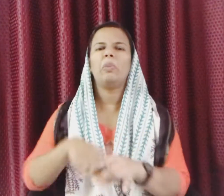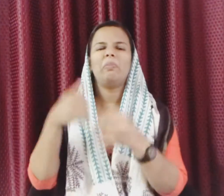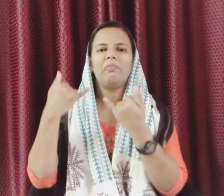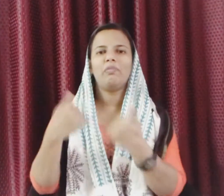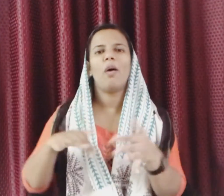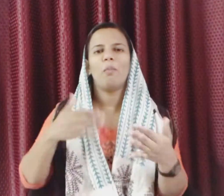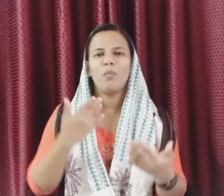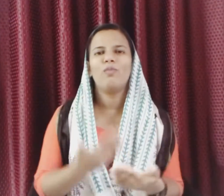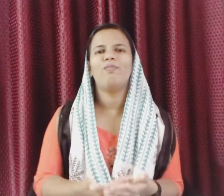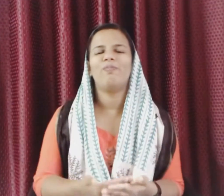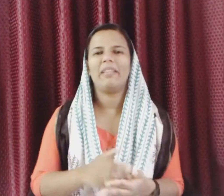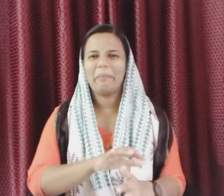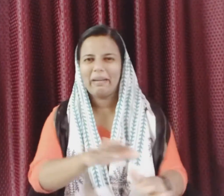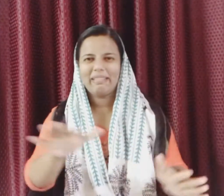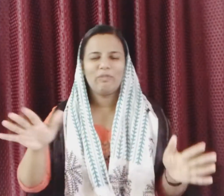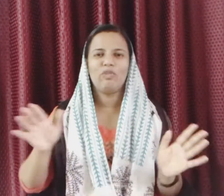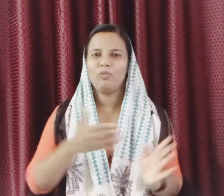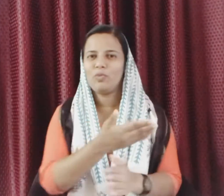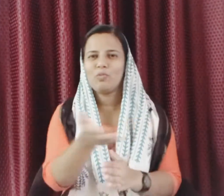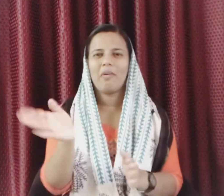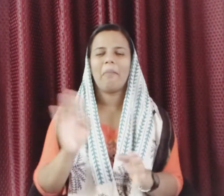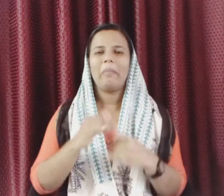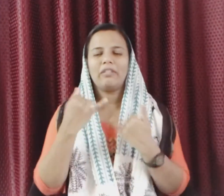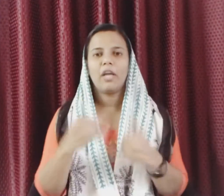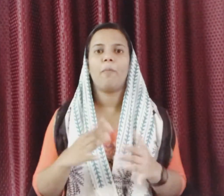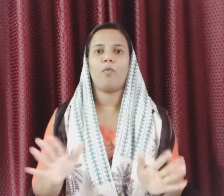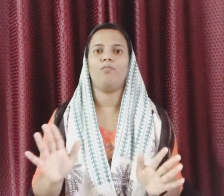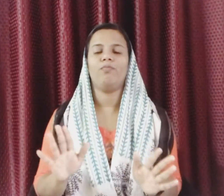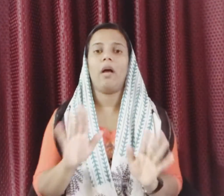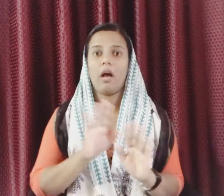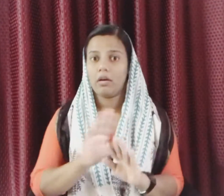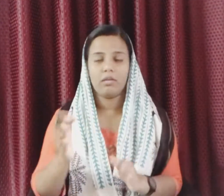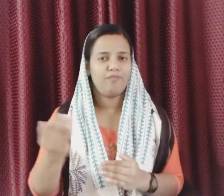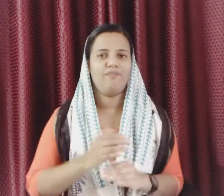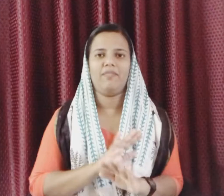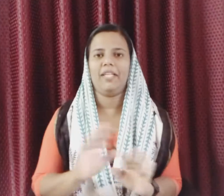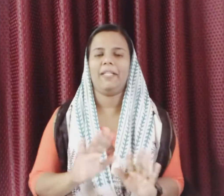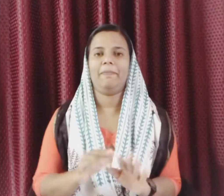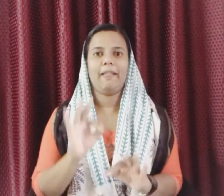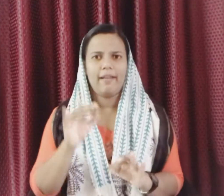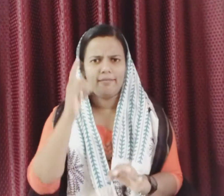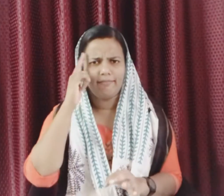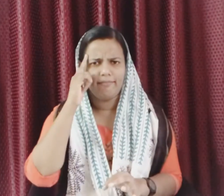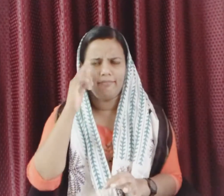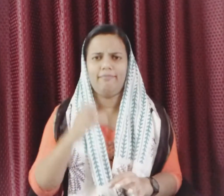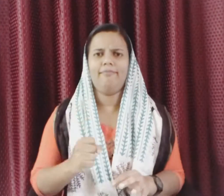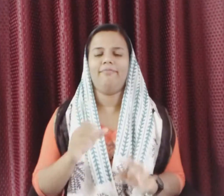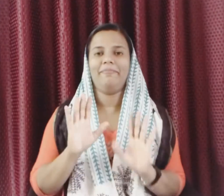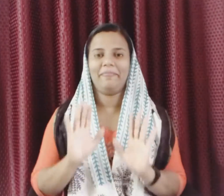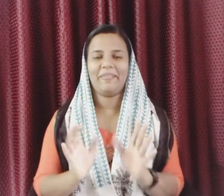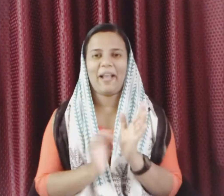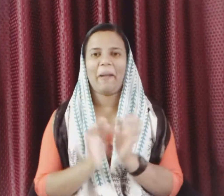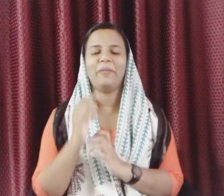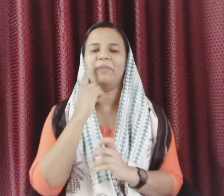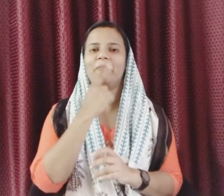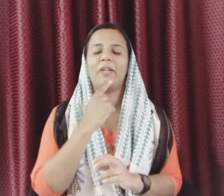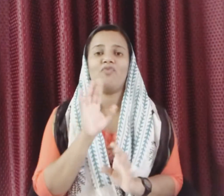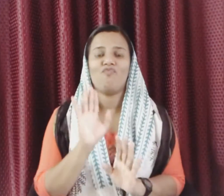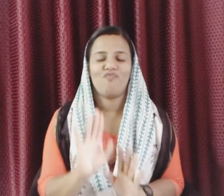പോലും മലിനപ്പെടുകയാണ്, ദൈവശക്തി വ്യാപരിക്കുന്നതിന് തടസ്സമായി നിൽക്കും. അതുകൊണ്ട് അങ്ങനെ വരാതെ ആമേൻ ഏകാഗ്ര ഹൃദയത്തോടെ കർത്താവ് പറഞ്ഞത്